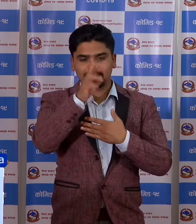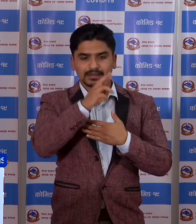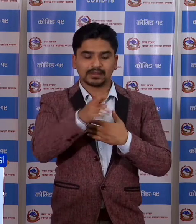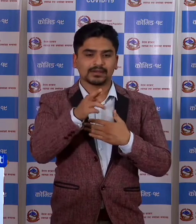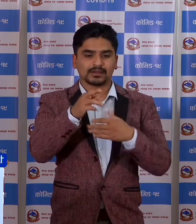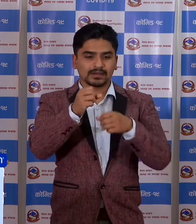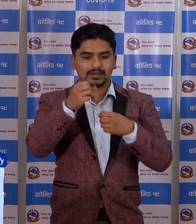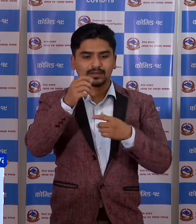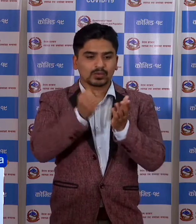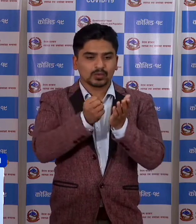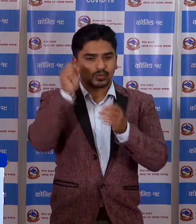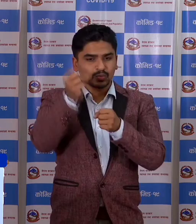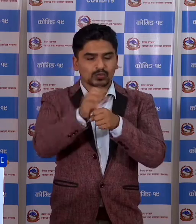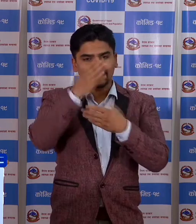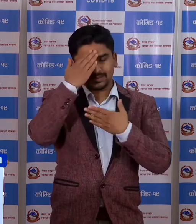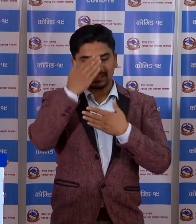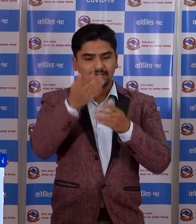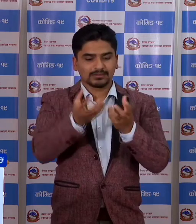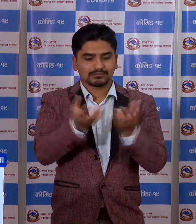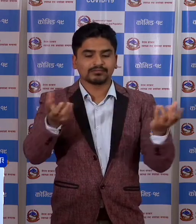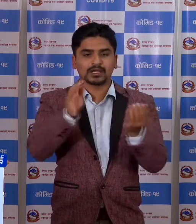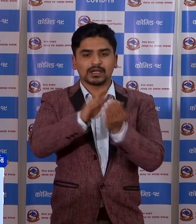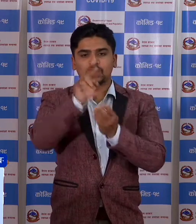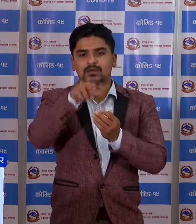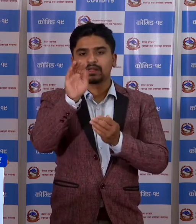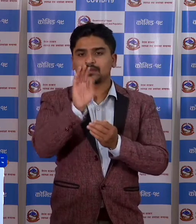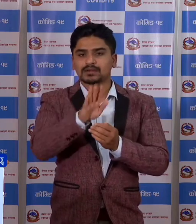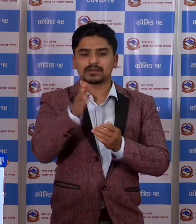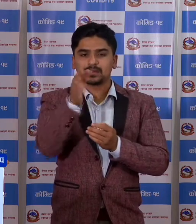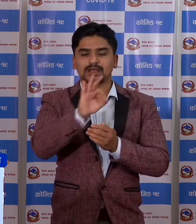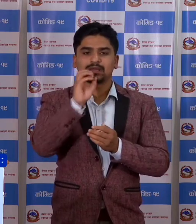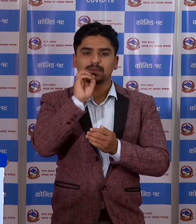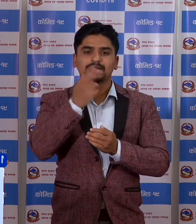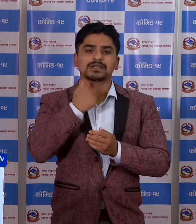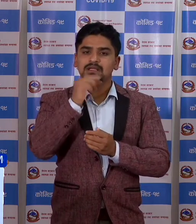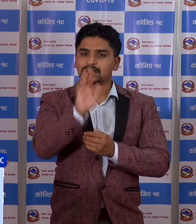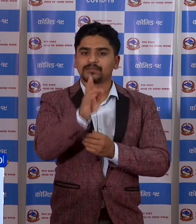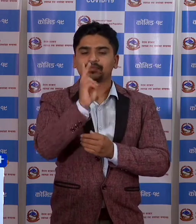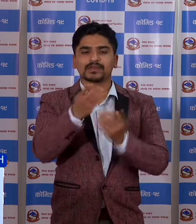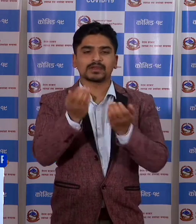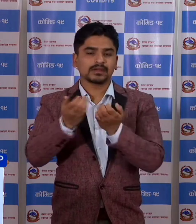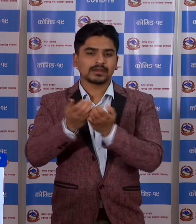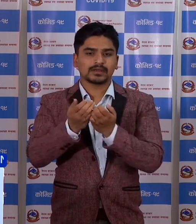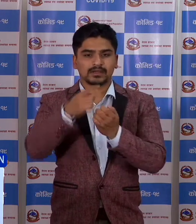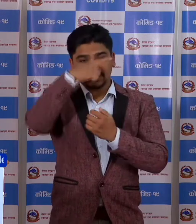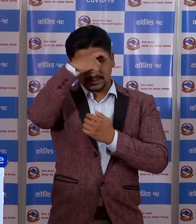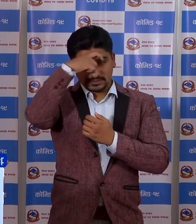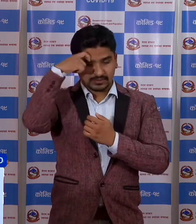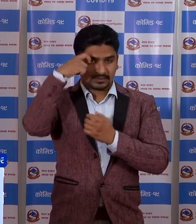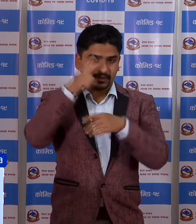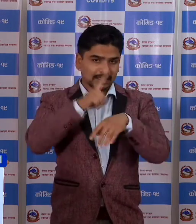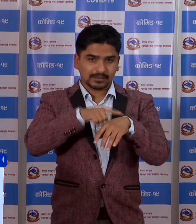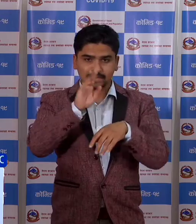बिरामीलाई छुट्याएर व्यवस्थापन गर्ने स्थिति आउन सक्छ भनेर मन्त्रालय भन्न चाहन्छ। त्यसै गरी अब गर्मीको समय